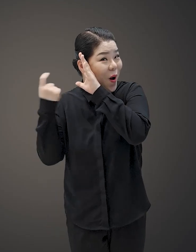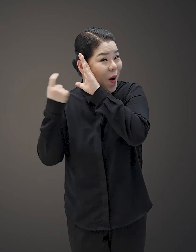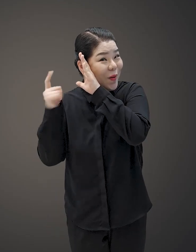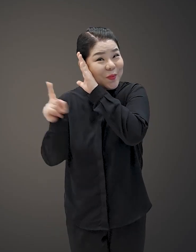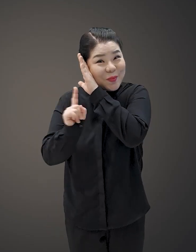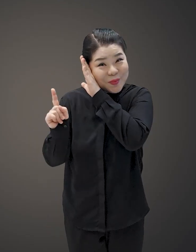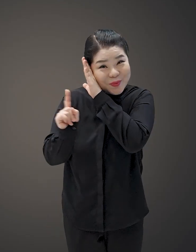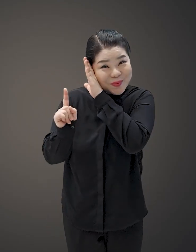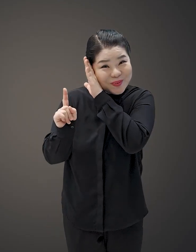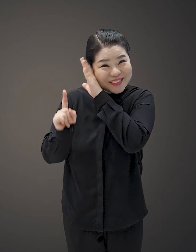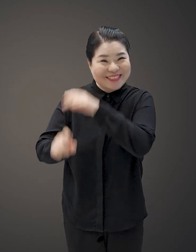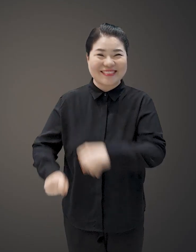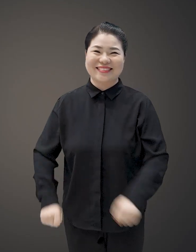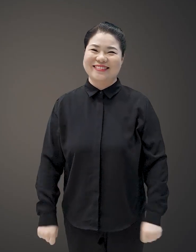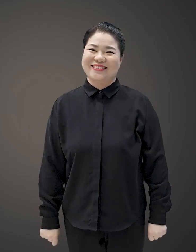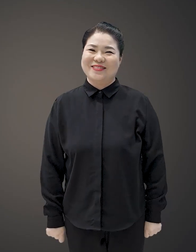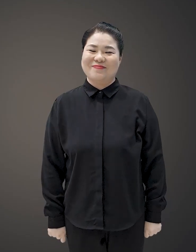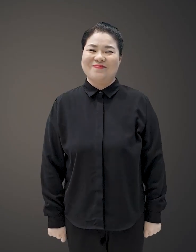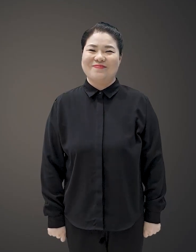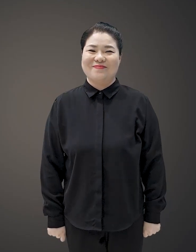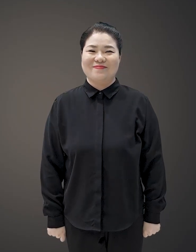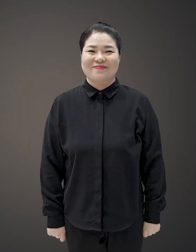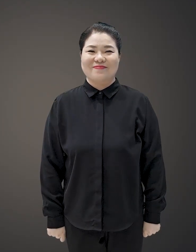어떤 소리가 들리나요?